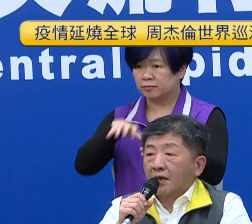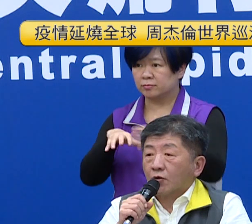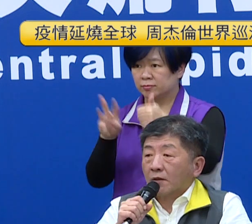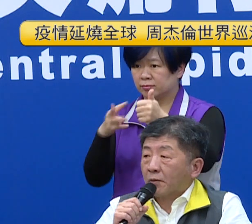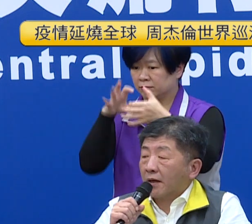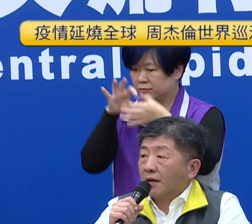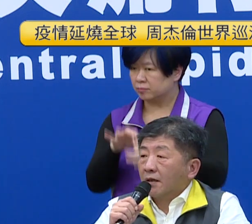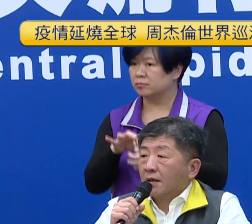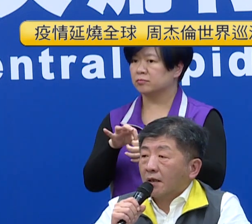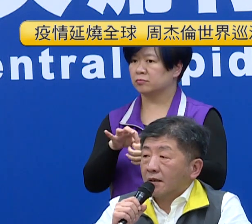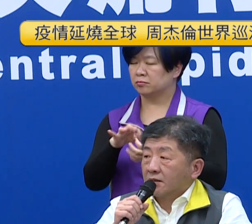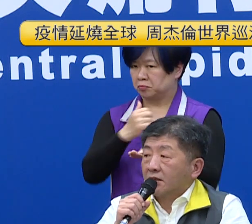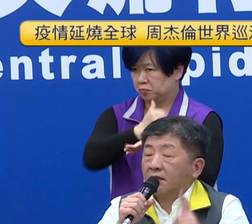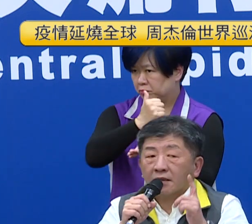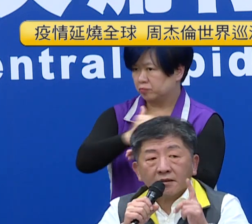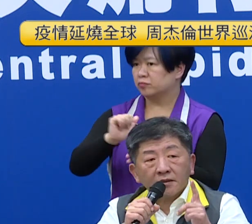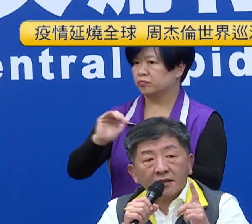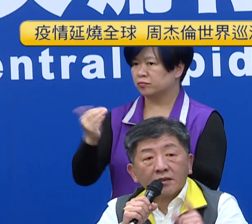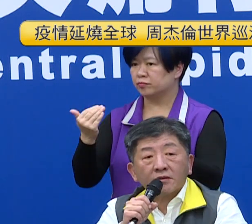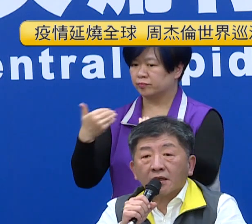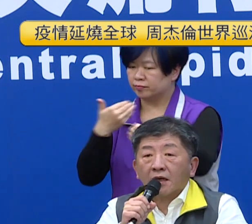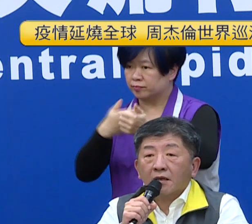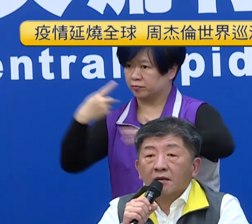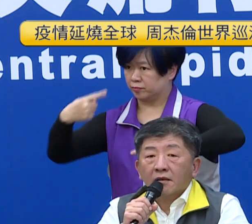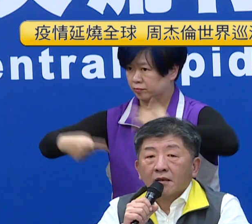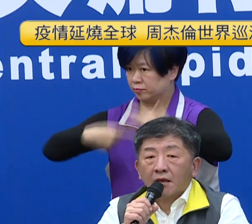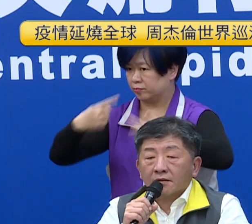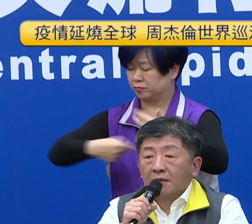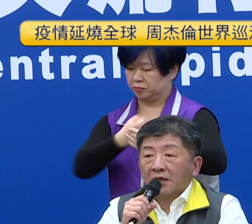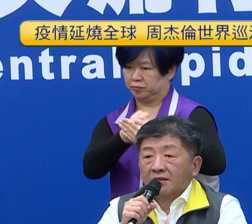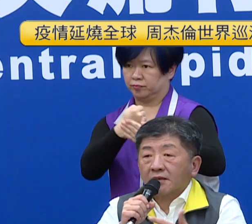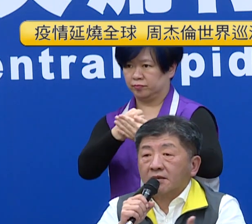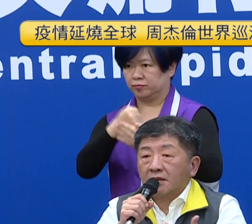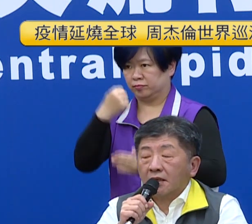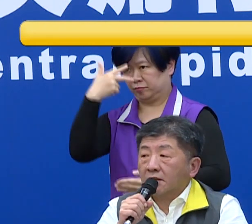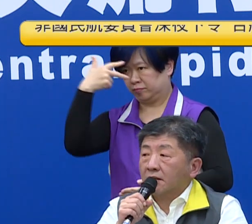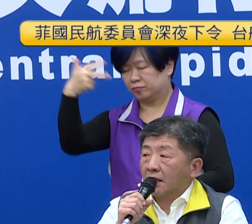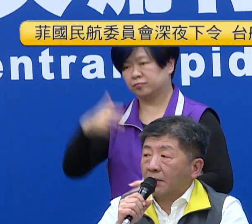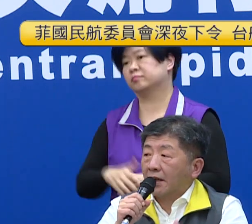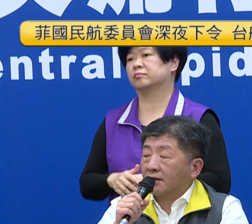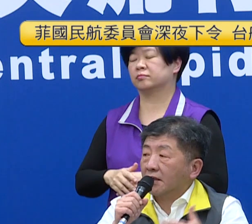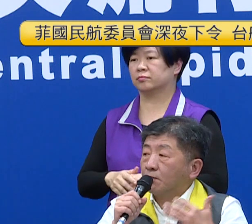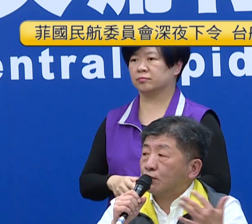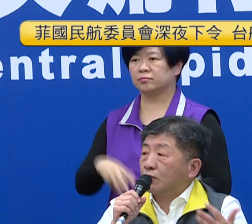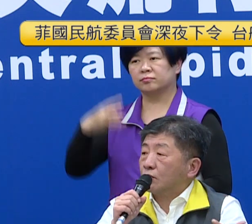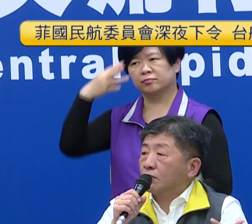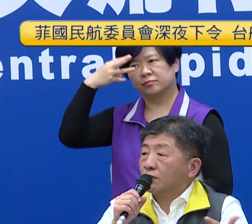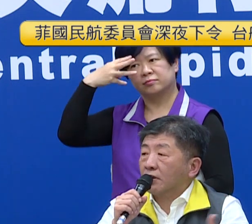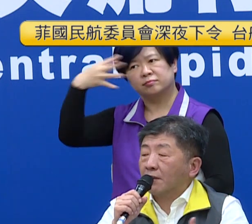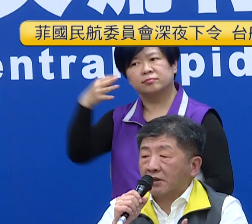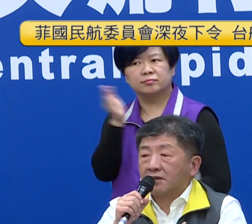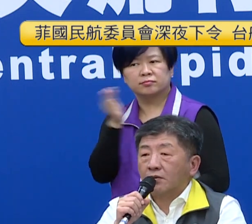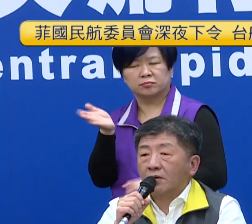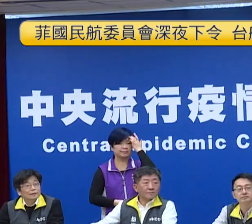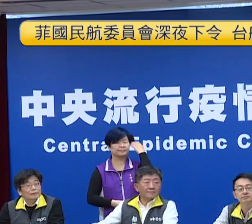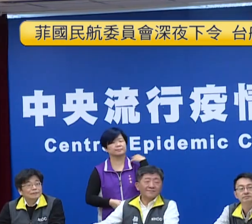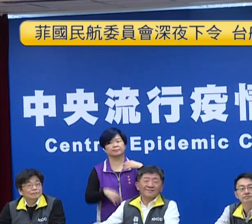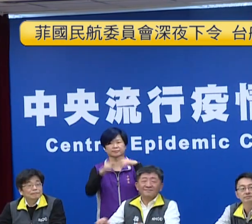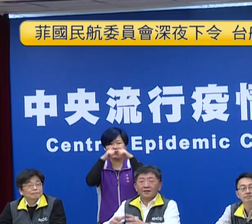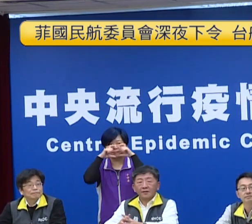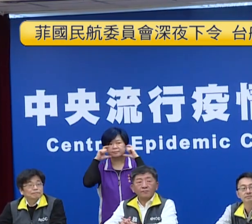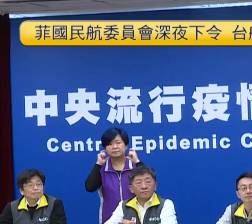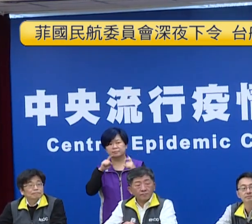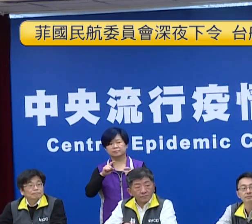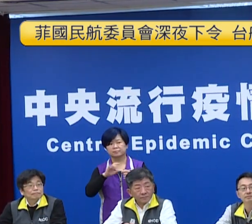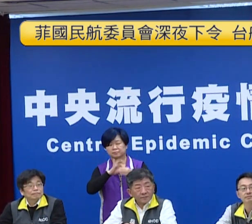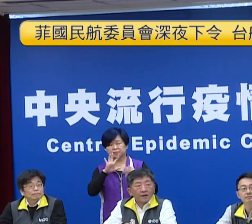们就是大概会配7天一周的量，那每3-4天也把它再补足。 力求各大